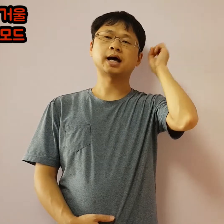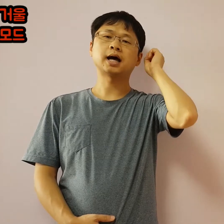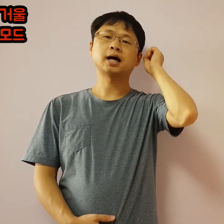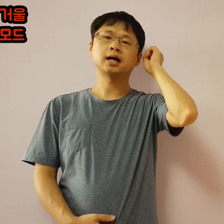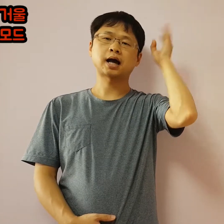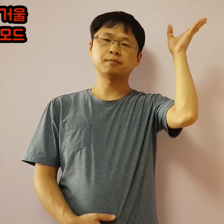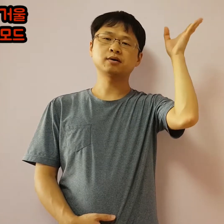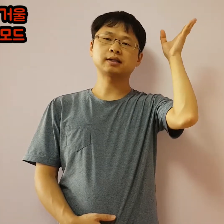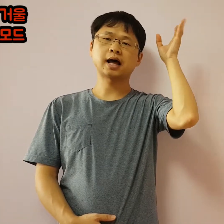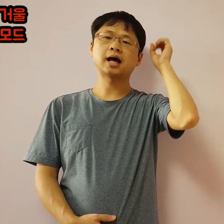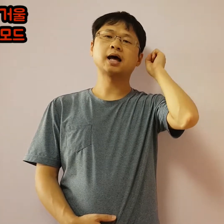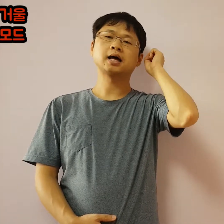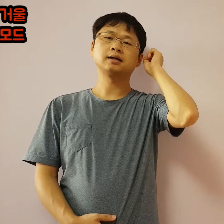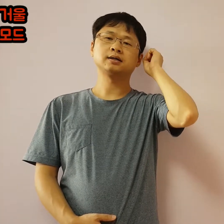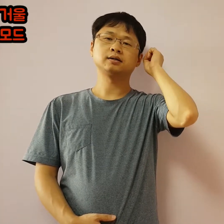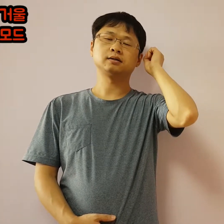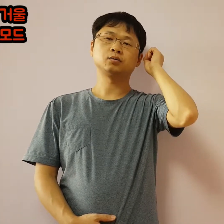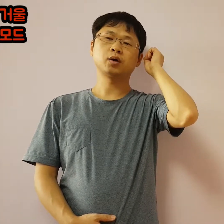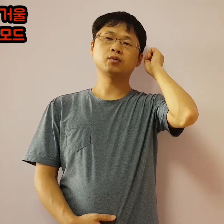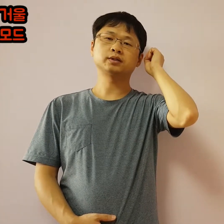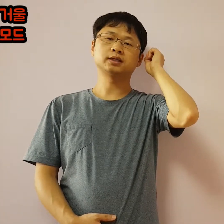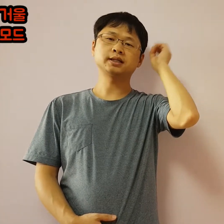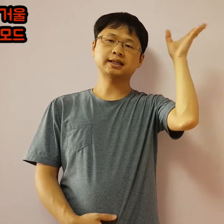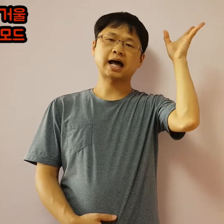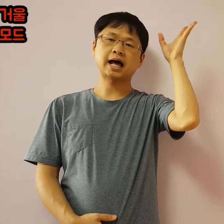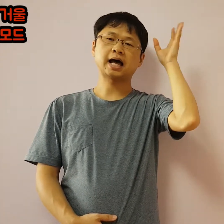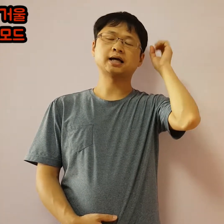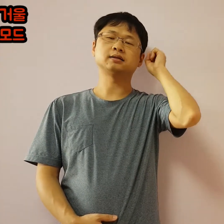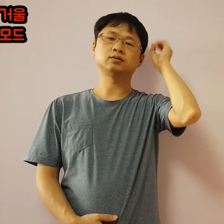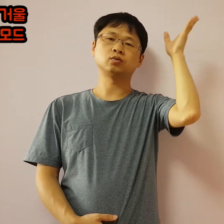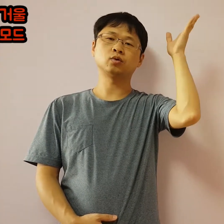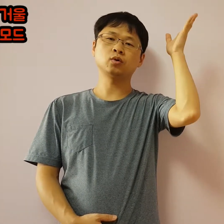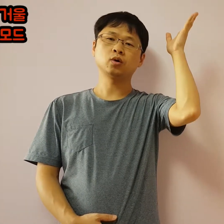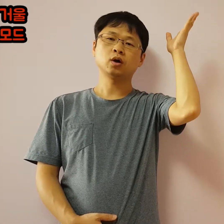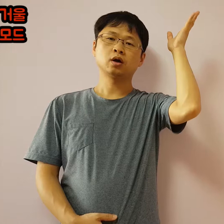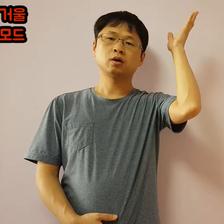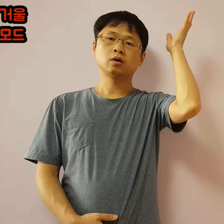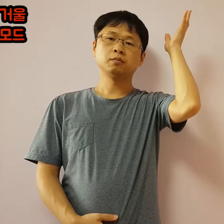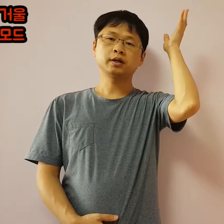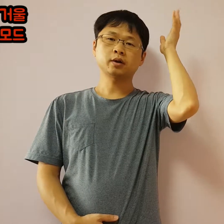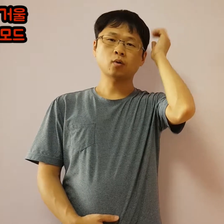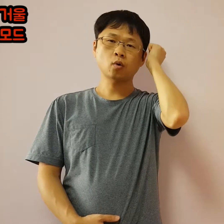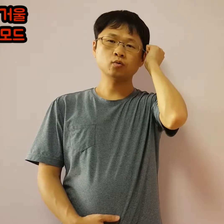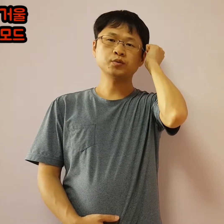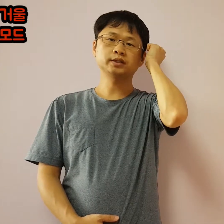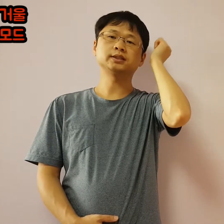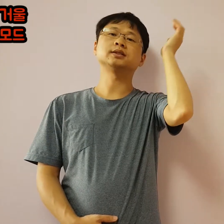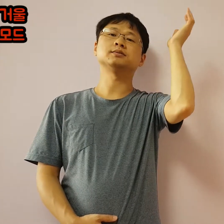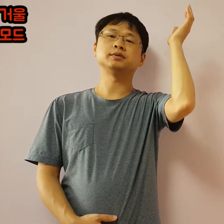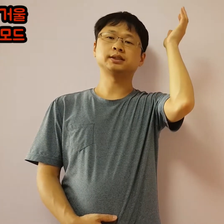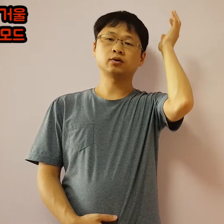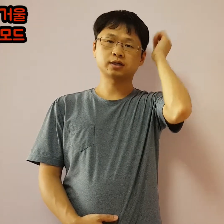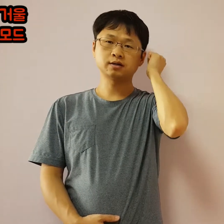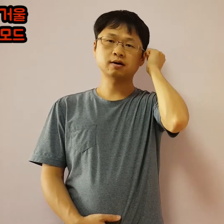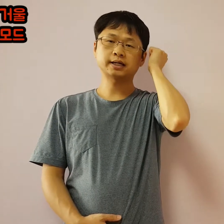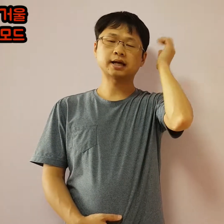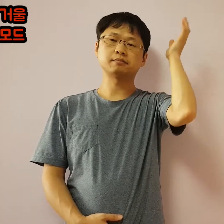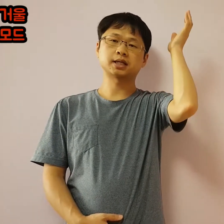잊어버리다, 까먹다, 외운 것을 잊다 하는 거고, 머리에 꼭 움켜쥐는 것은 뭐죠?